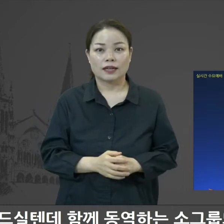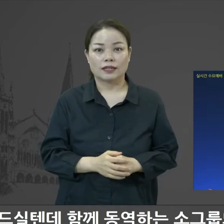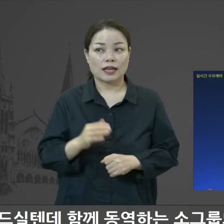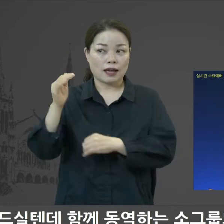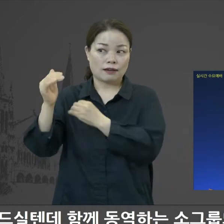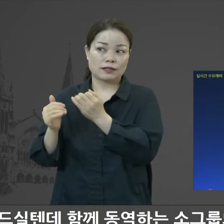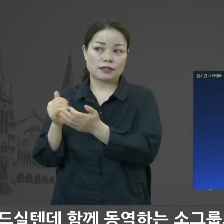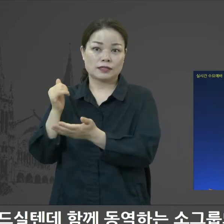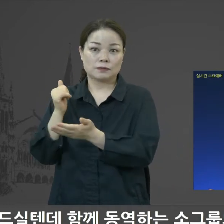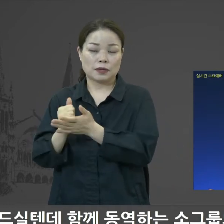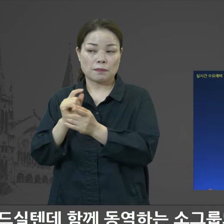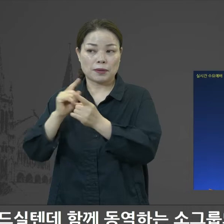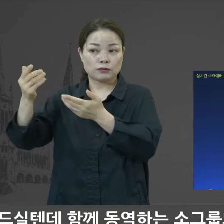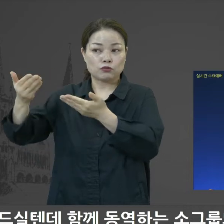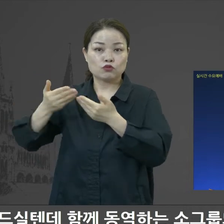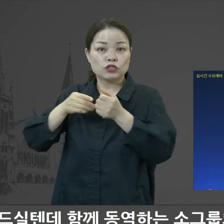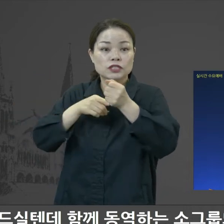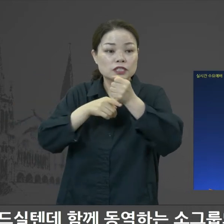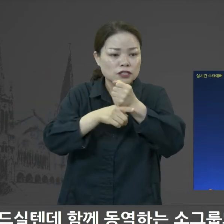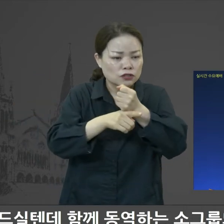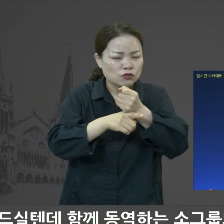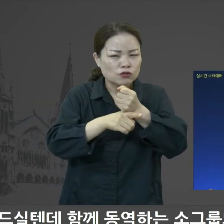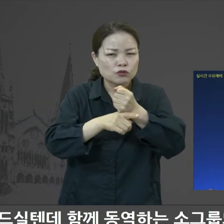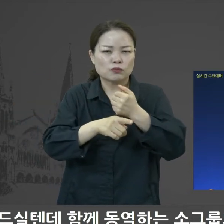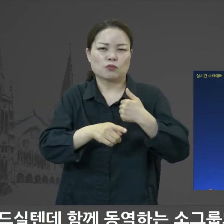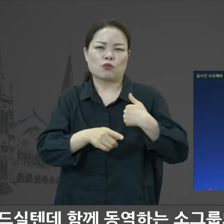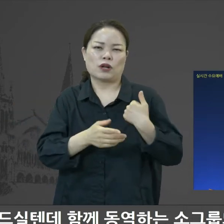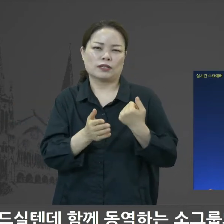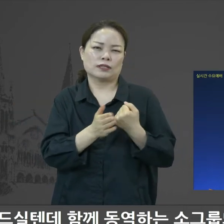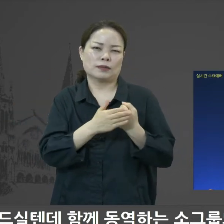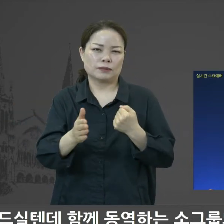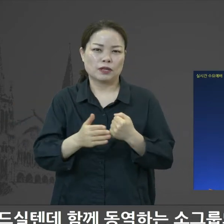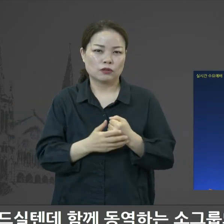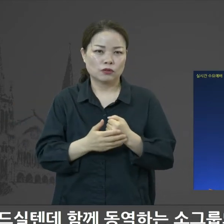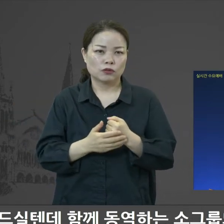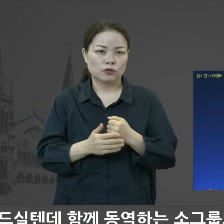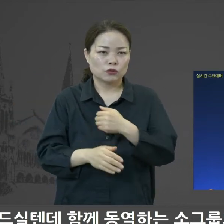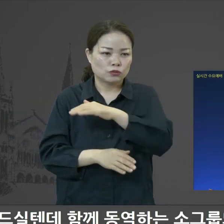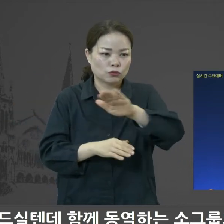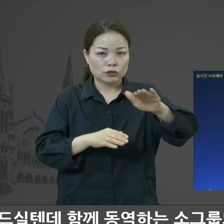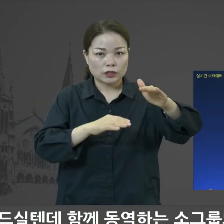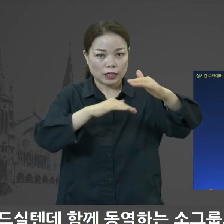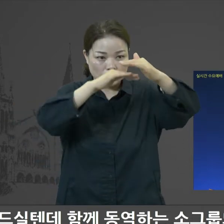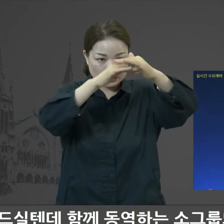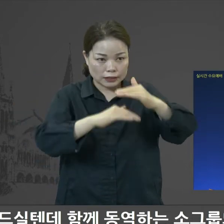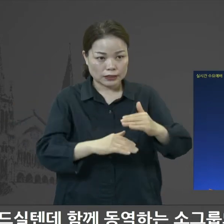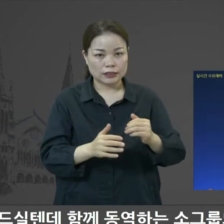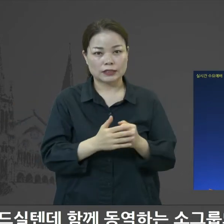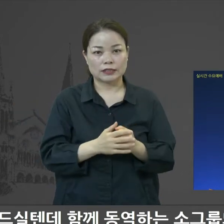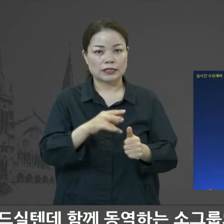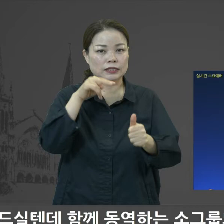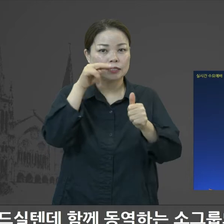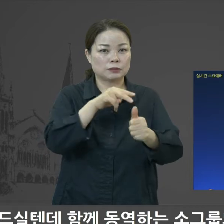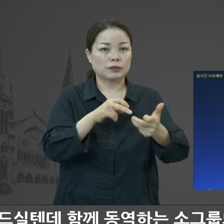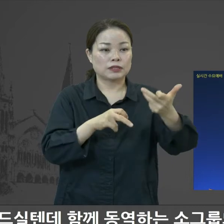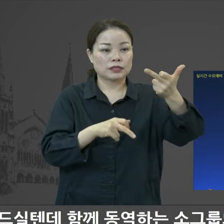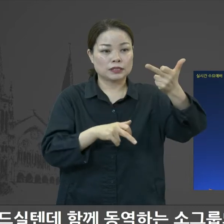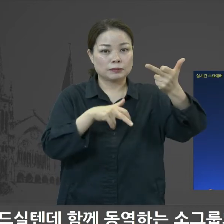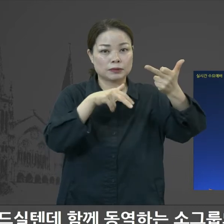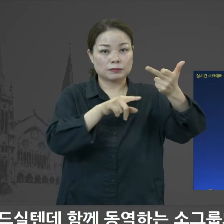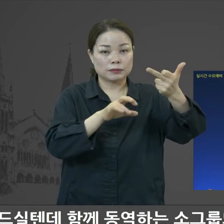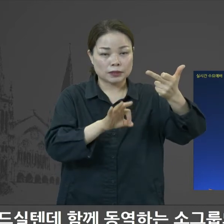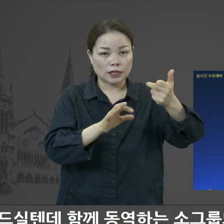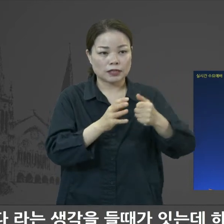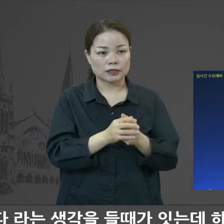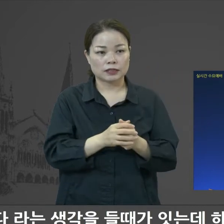이것은 하나님이 이 말씀을 주신 이유를 잘 몰라서 그렇습니다. 우리가 읽은 본문은 신명기 17장인데 신명기